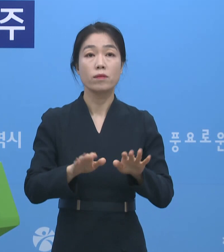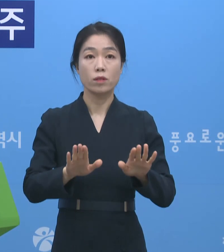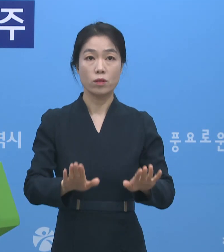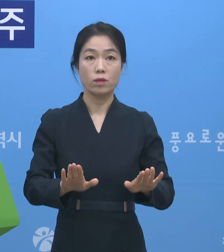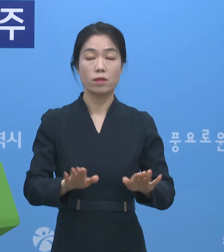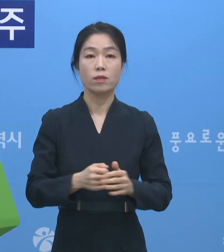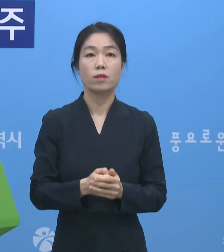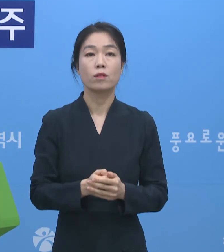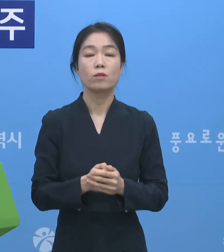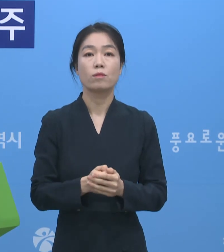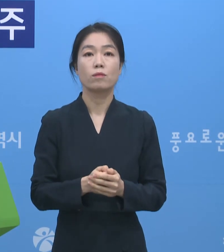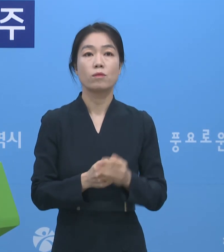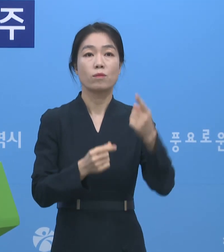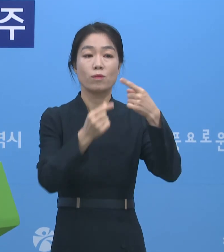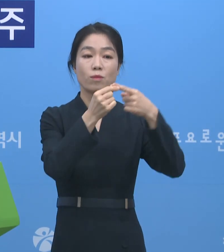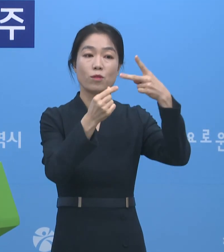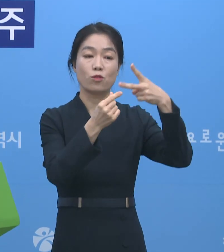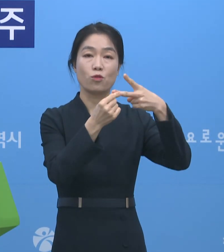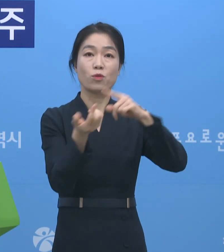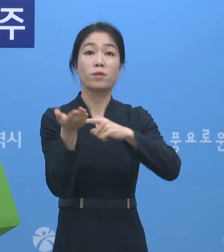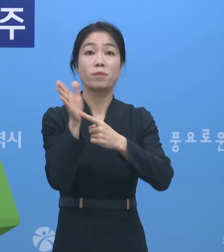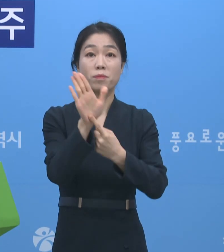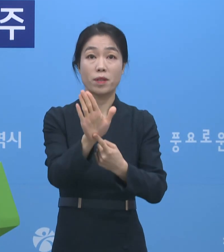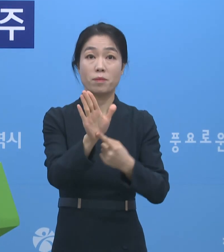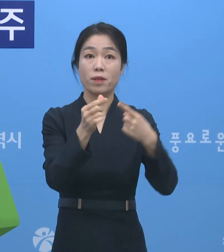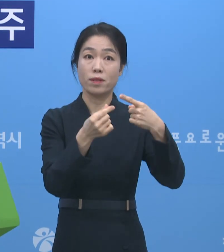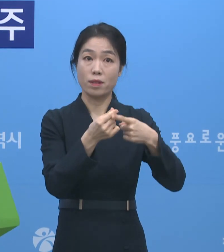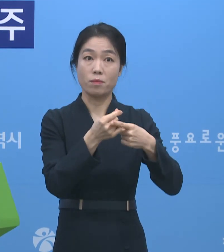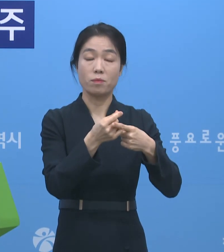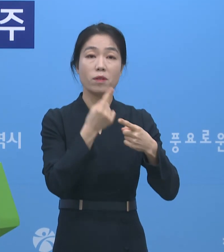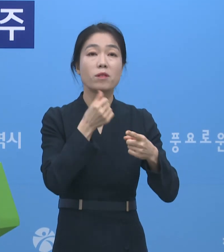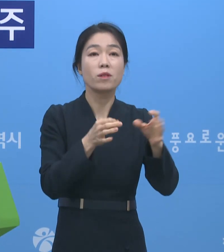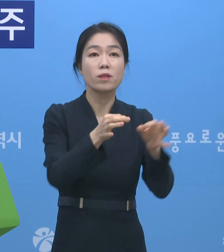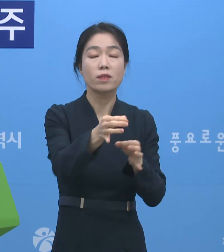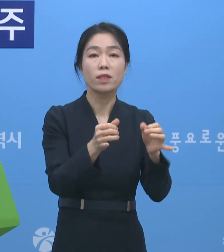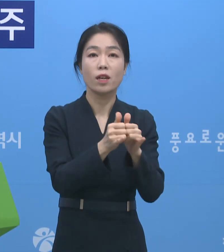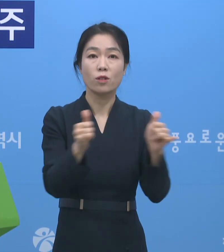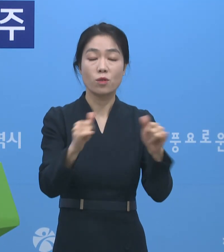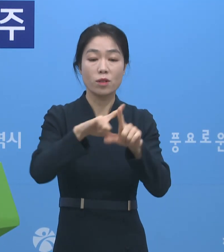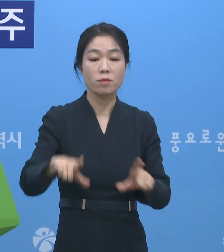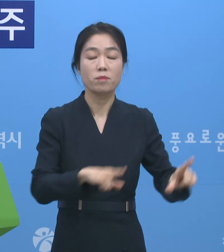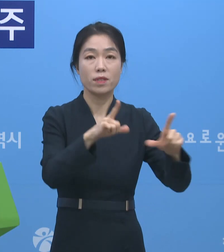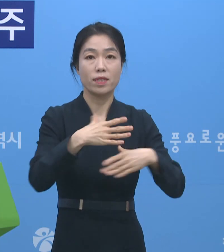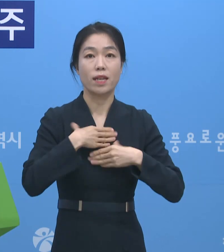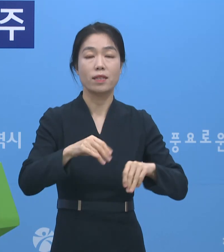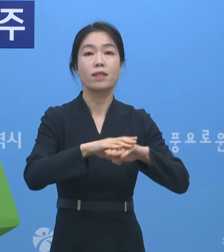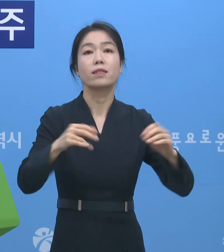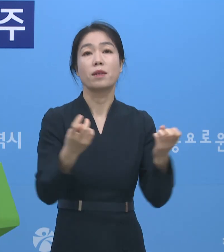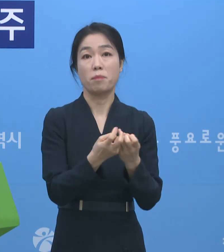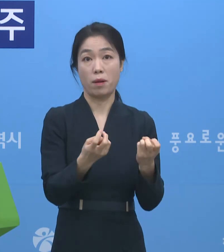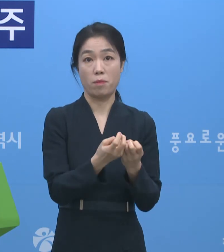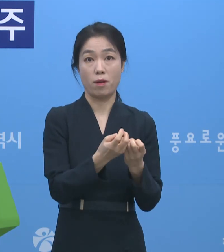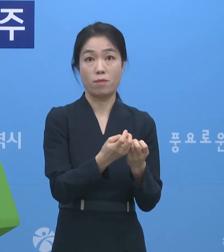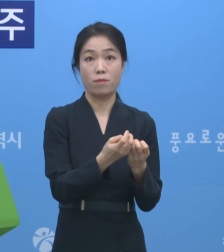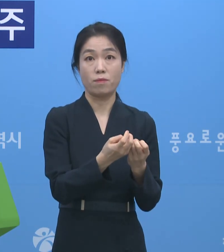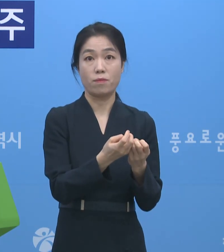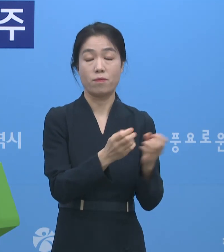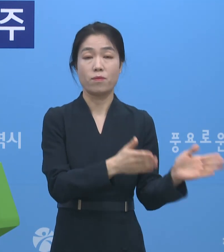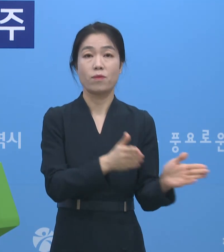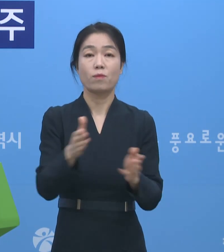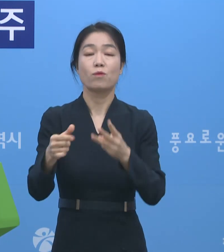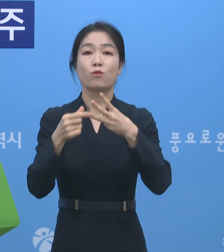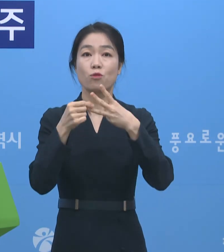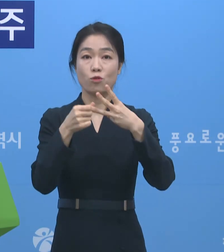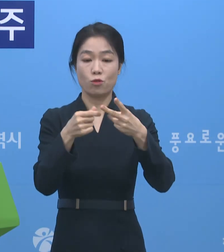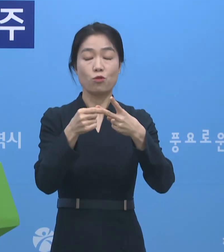오늘은 두 가지를 발표하겠습니다. 하나는 소상공인 민생안정대책이고 다른